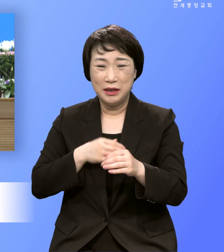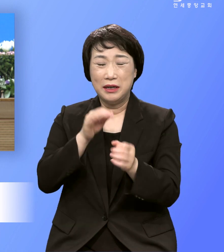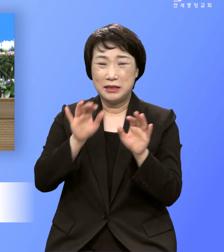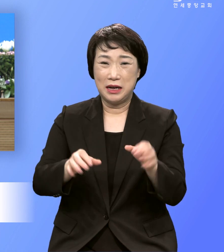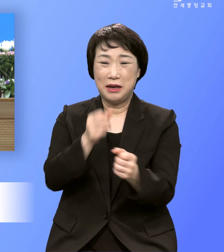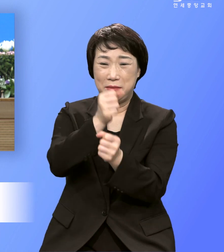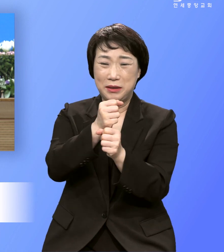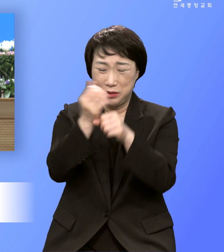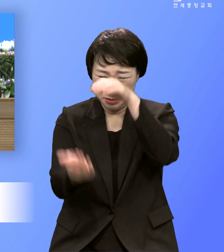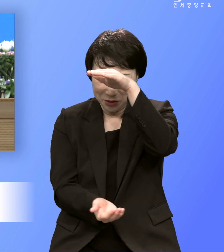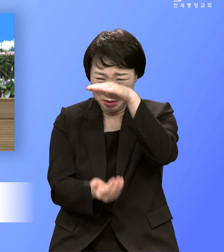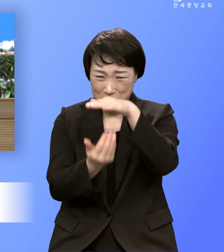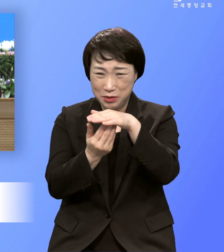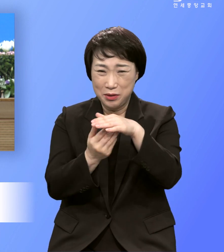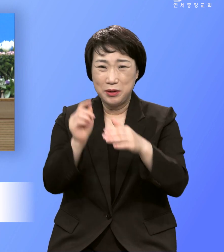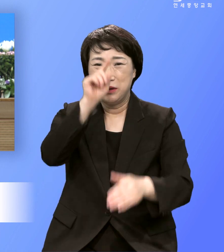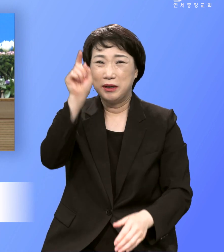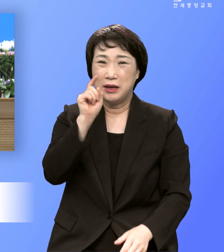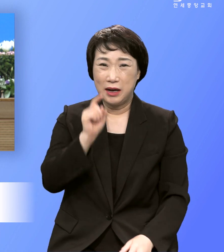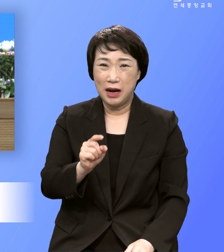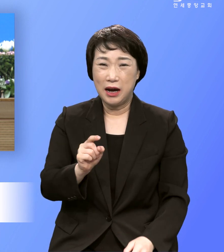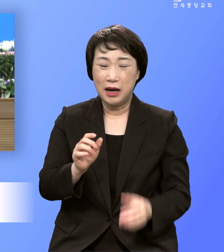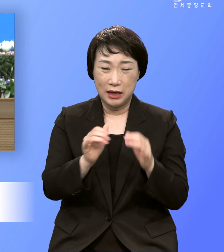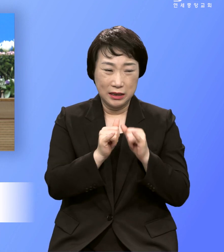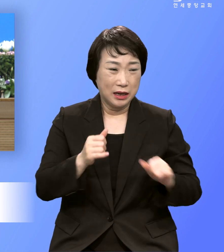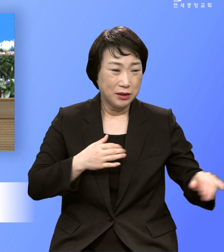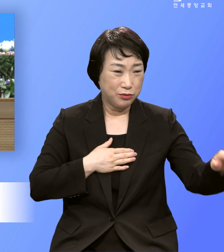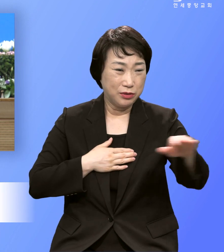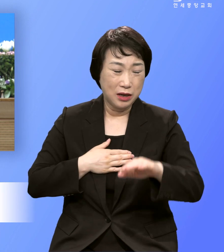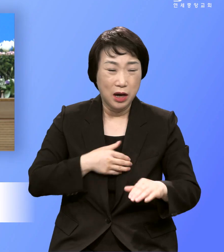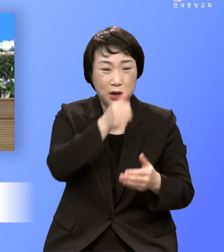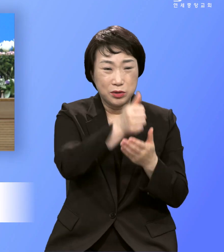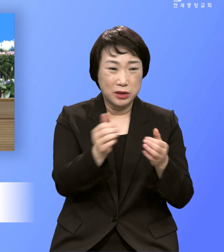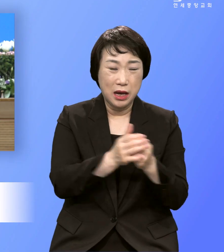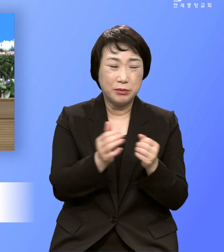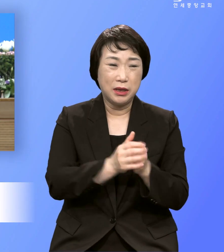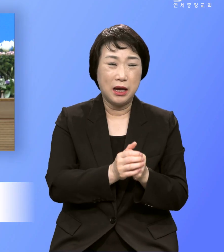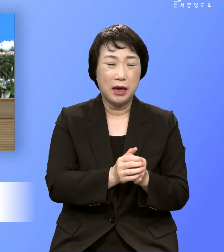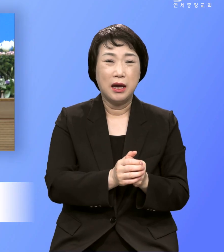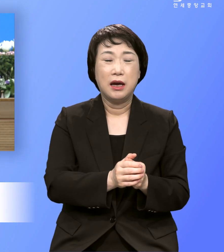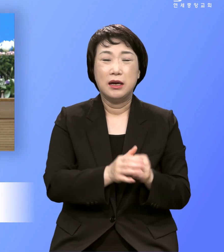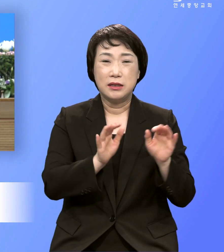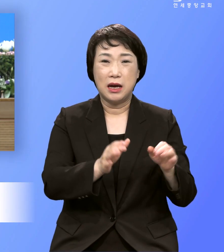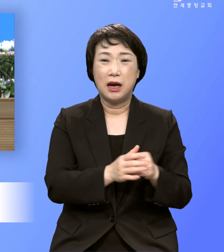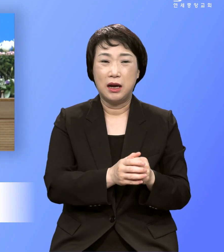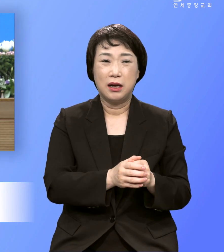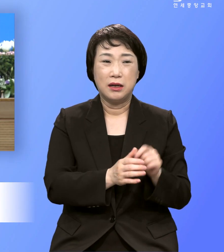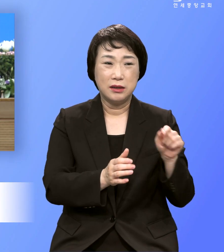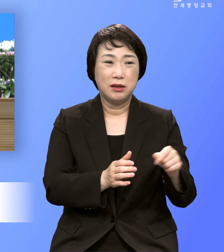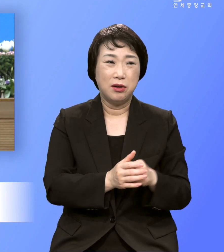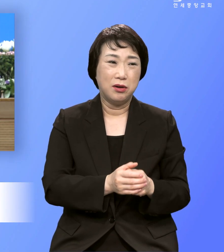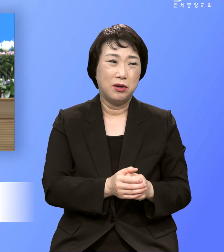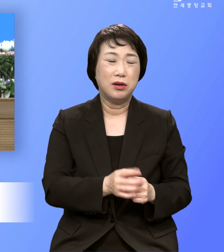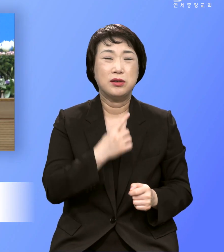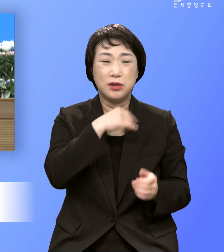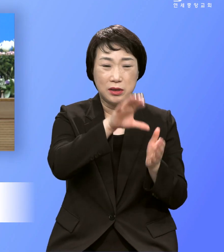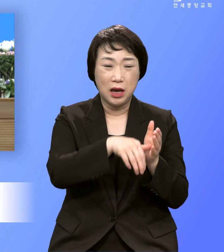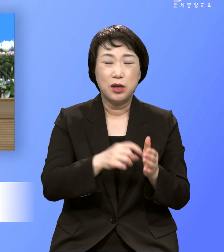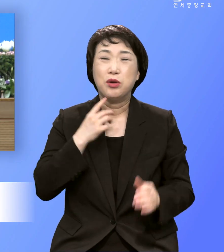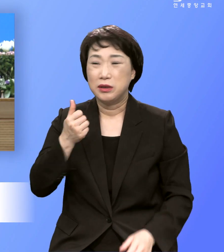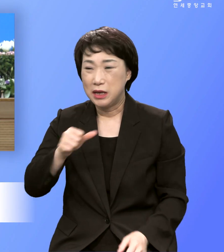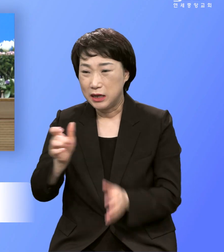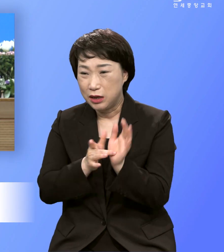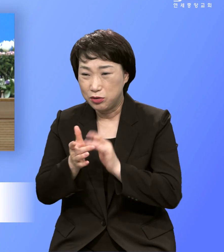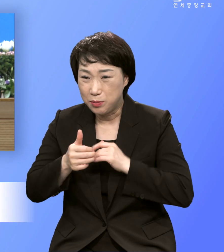작품으로 만드시고, 우리가 죄로 고장났을 때 독생자를 죽여서 죄를 파괴시켜서 우리를